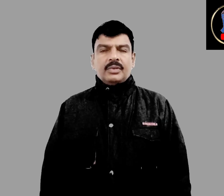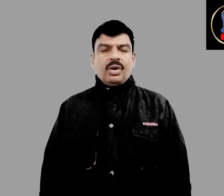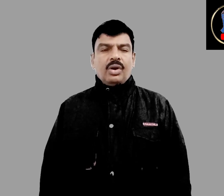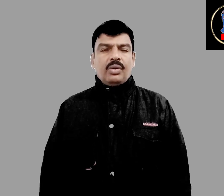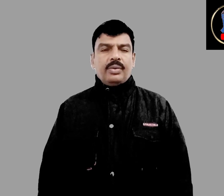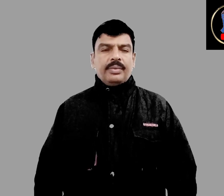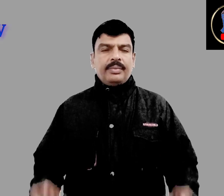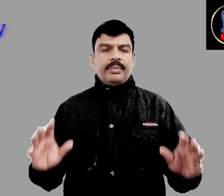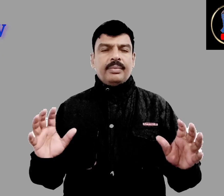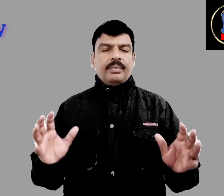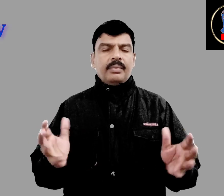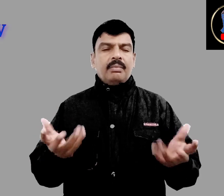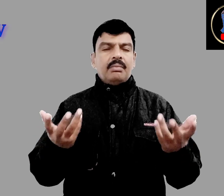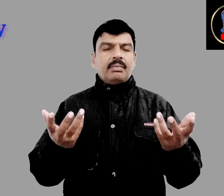हो।